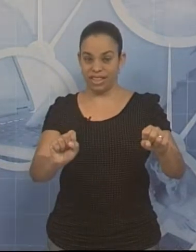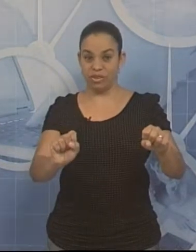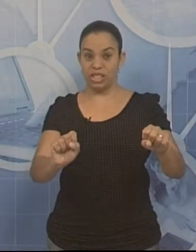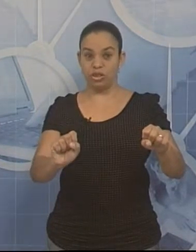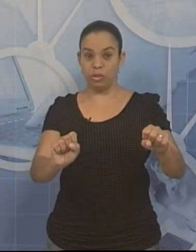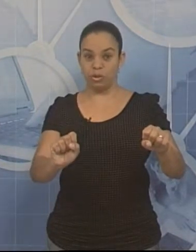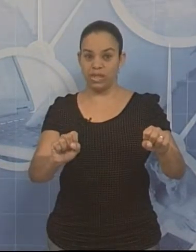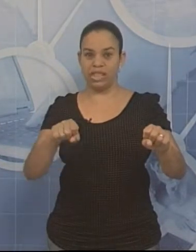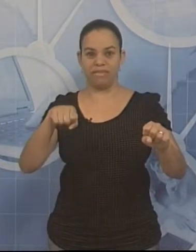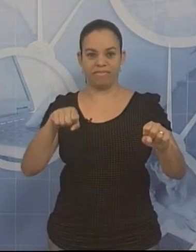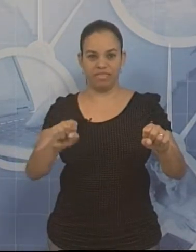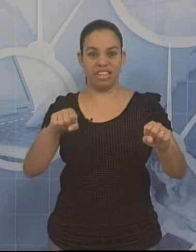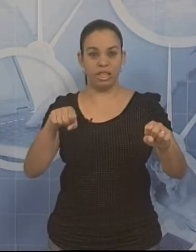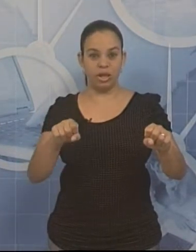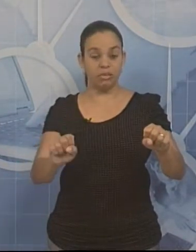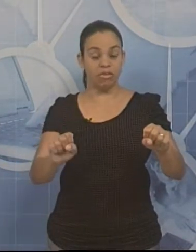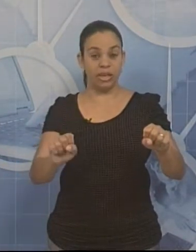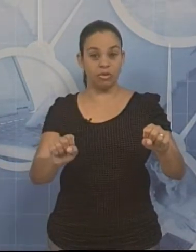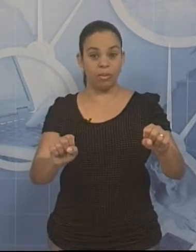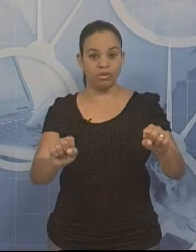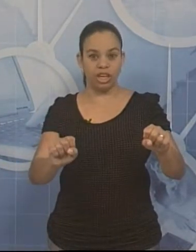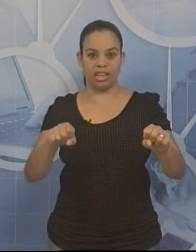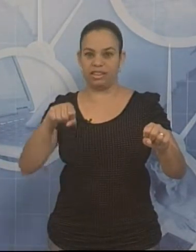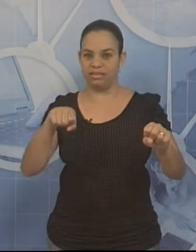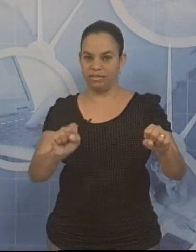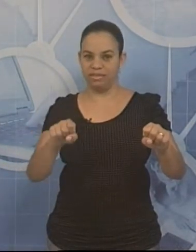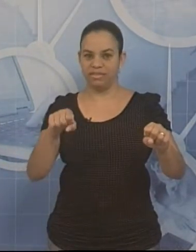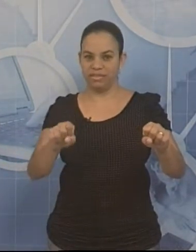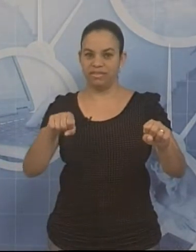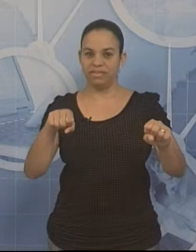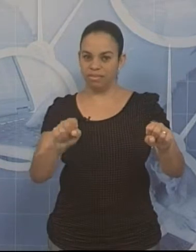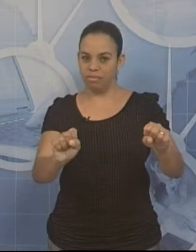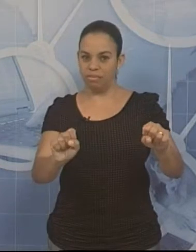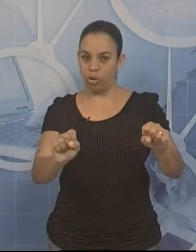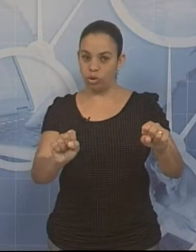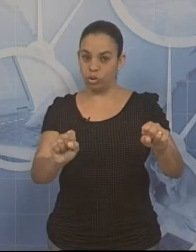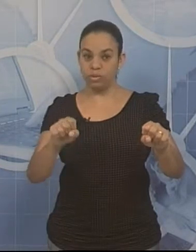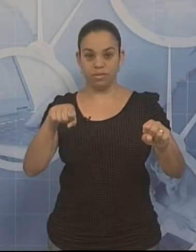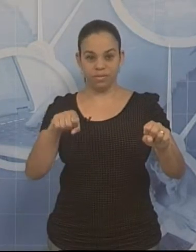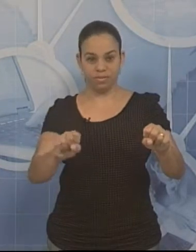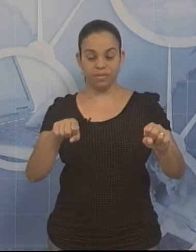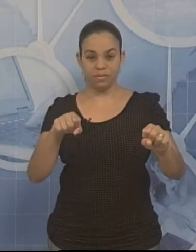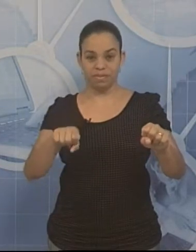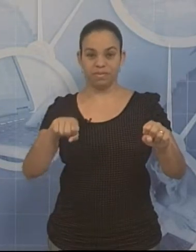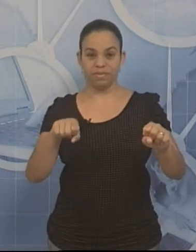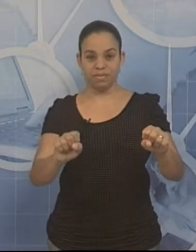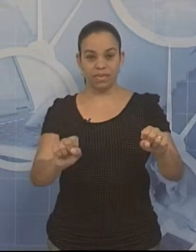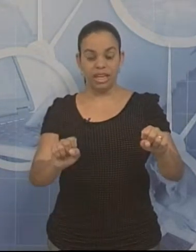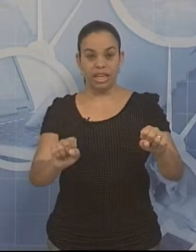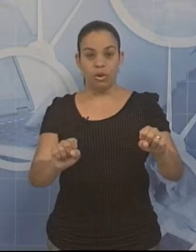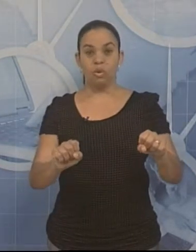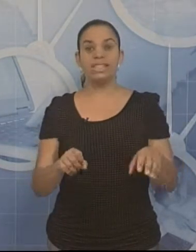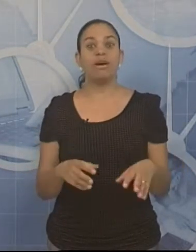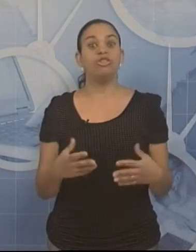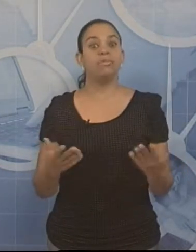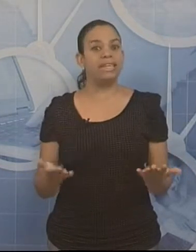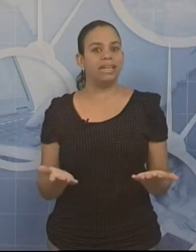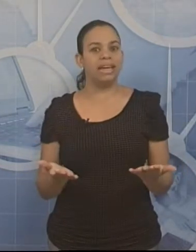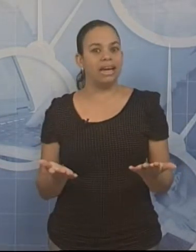então sinal de moto assim fazendo esse movimento com a mão direita moto o sinal de bicicleta